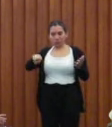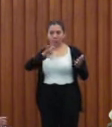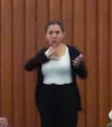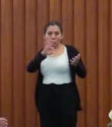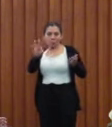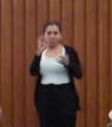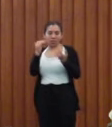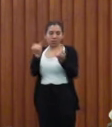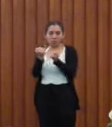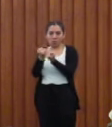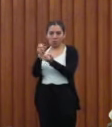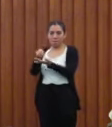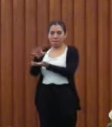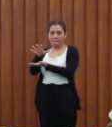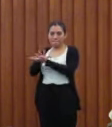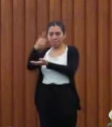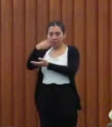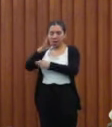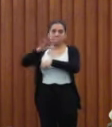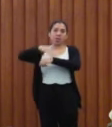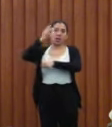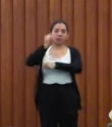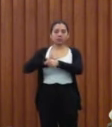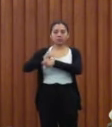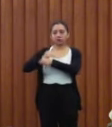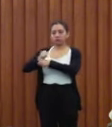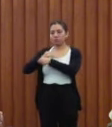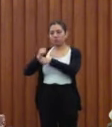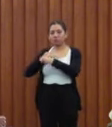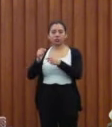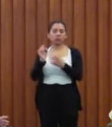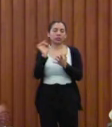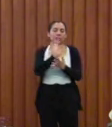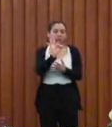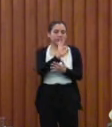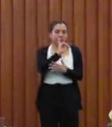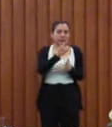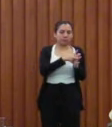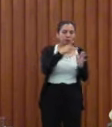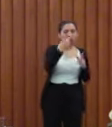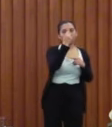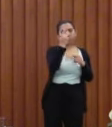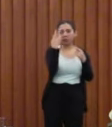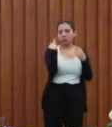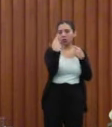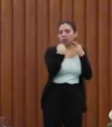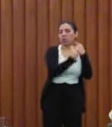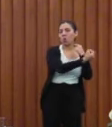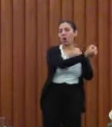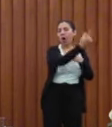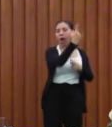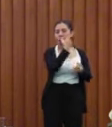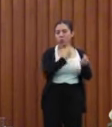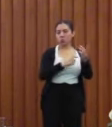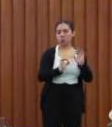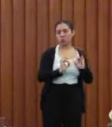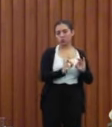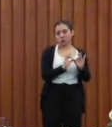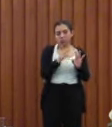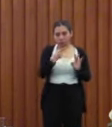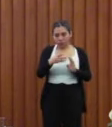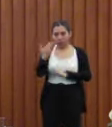para recabar más allá de lo que se visibiliza en los medios de comunicación de este tipo de violencia,